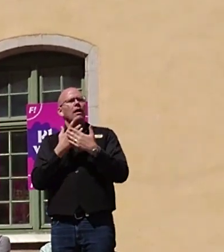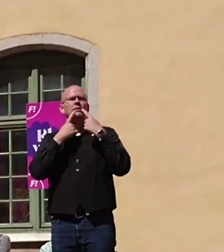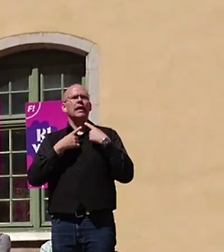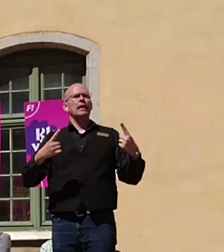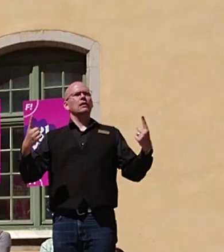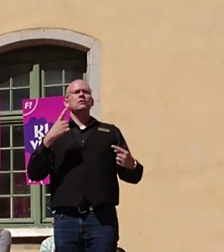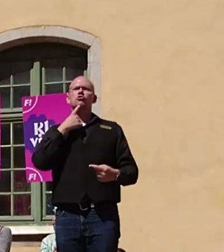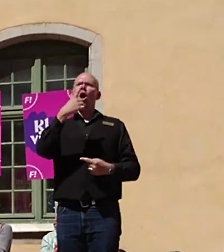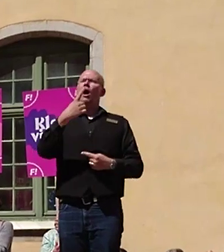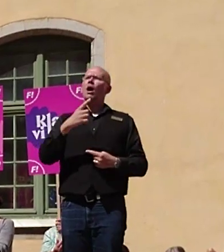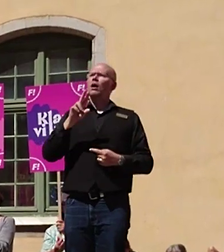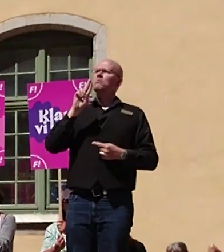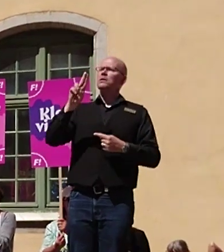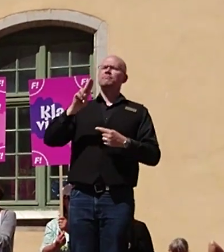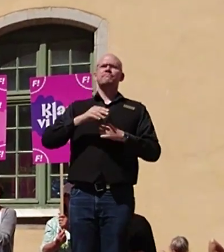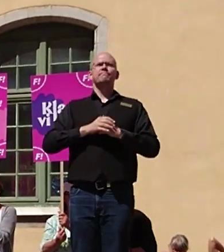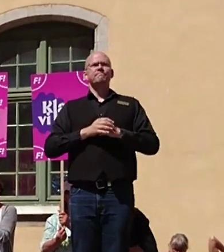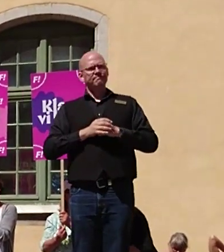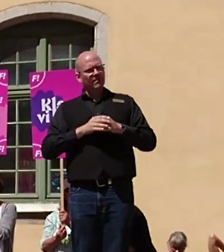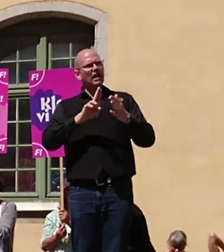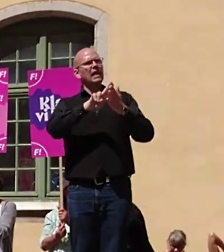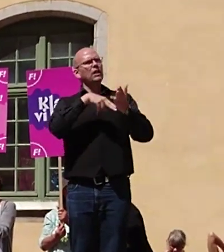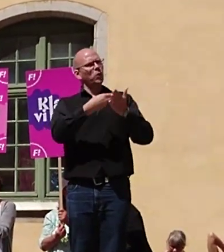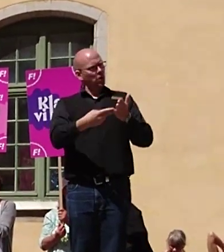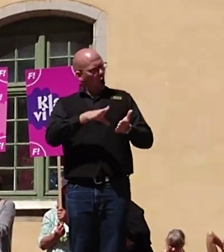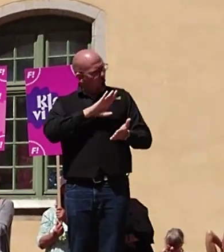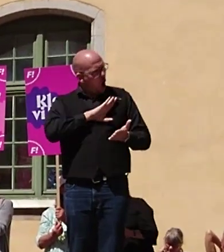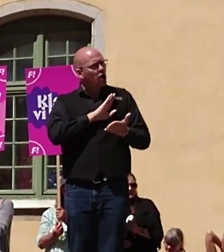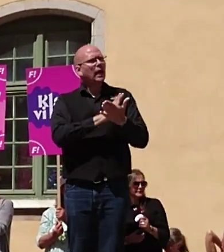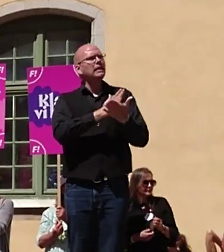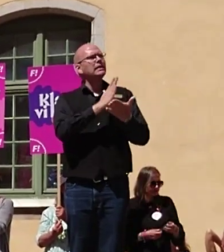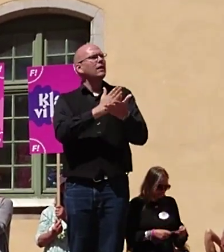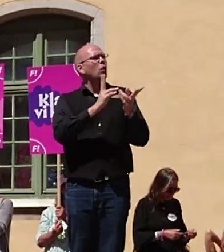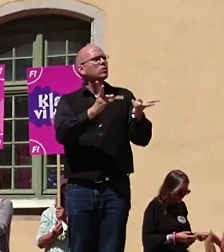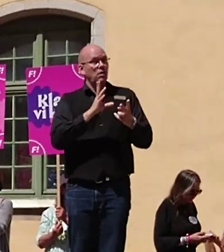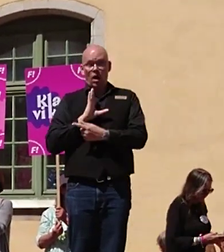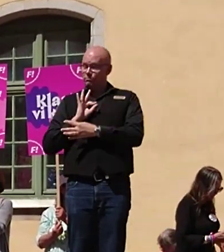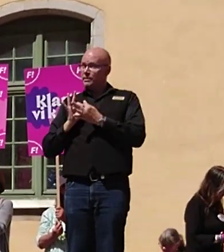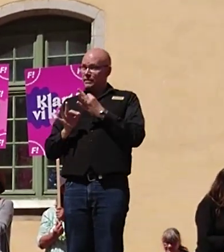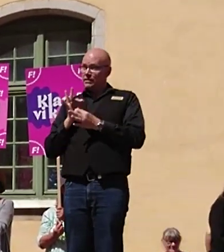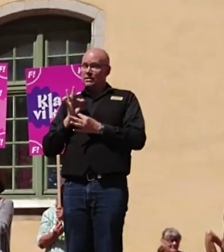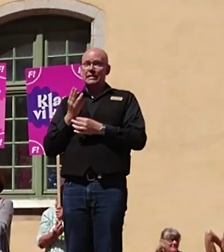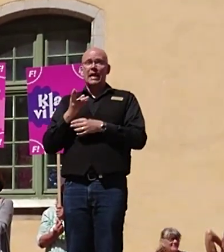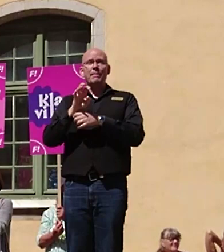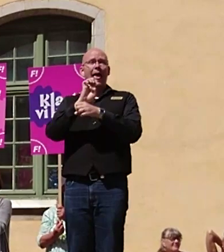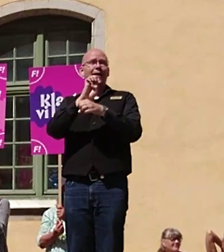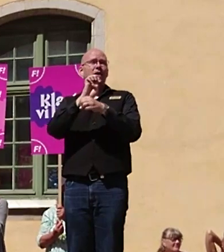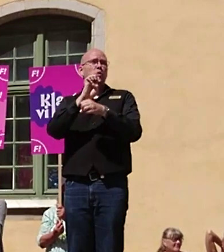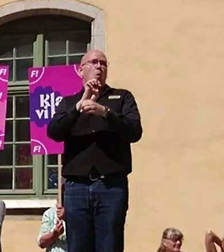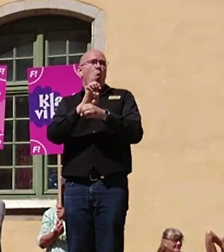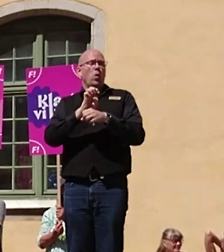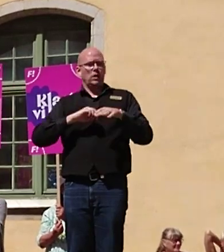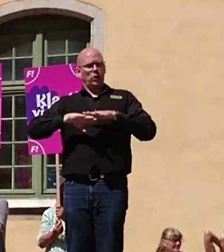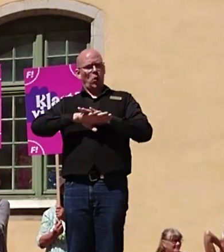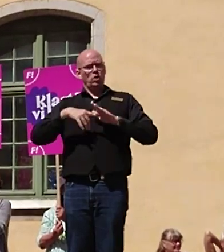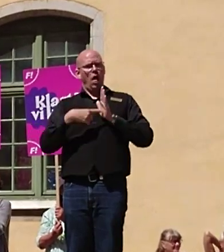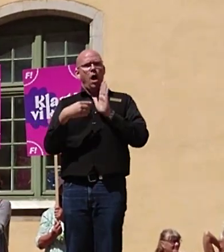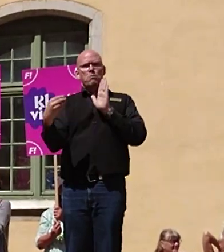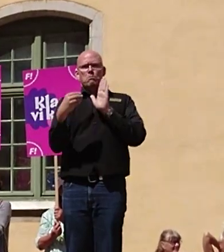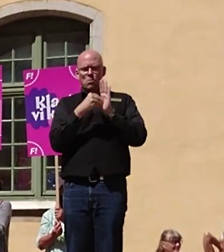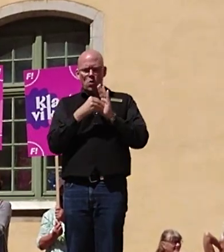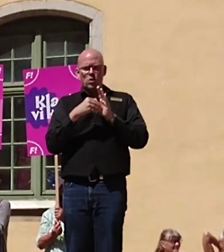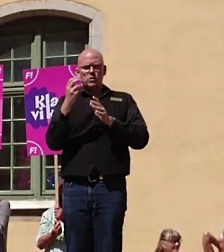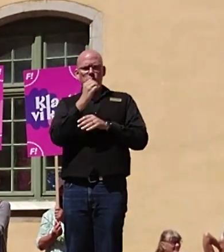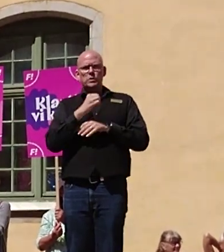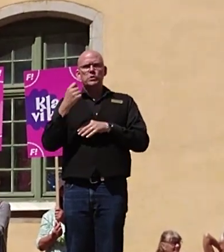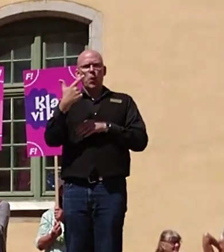att naturen har rättigheter. Precis, det finns dels Ecuador som har i sin grundlag